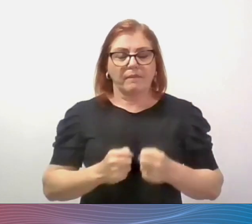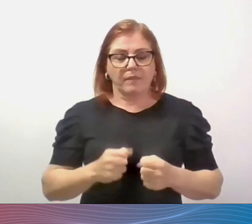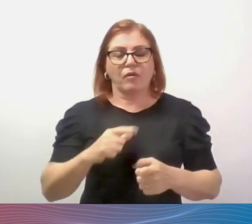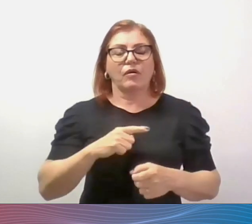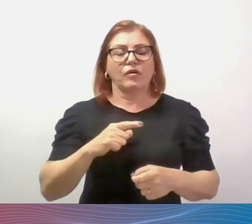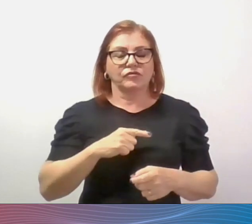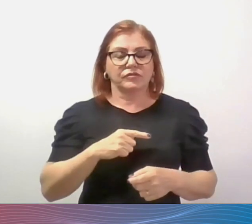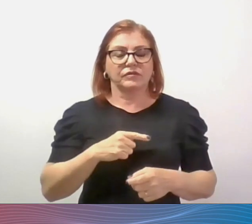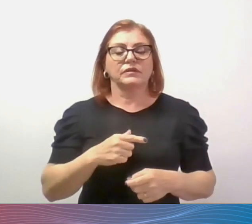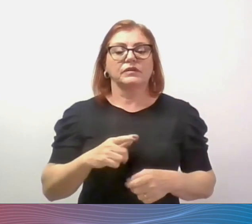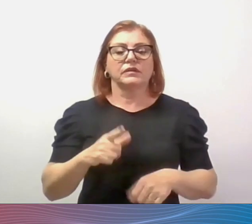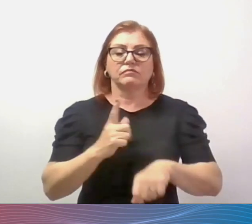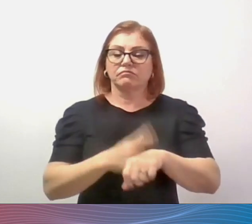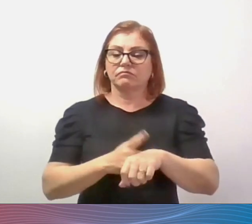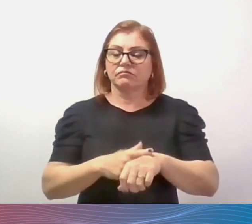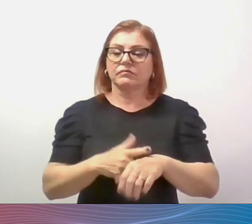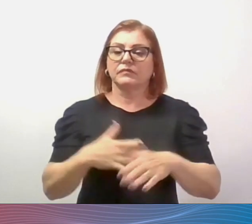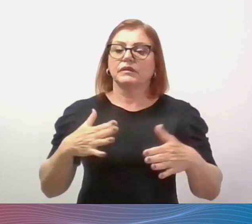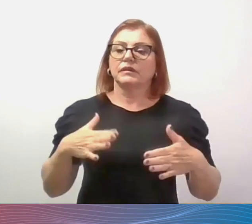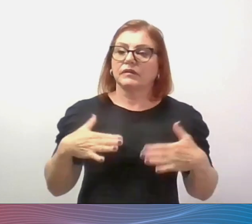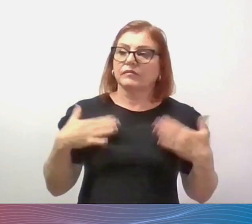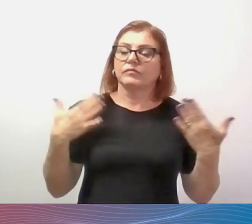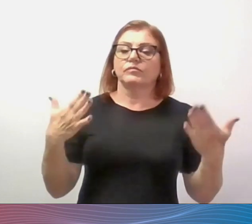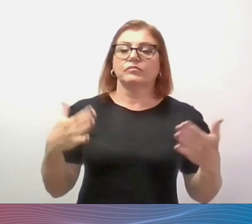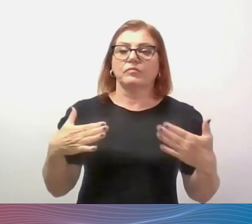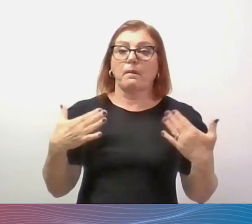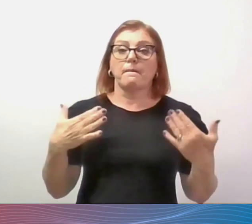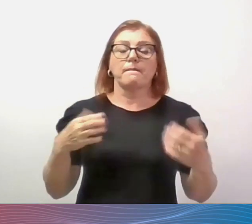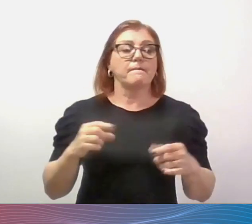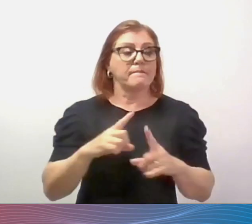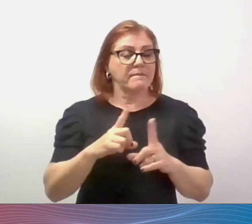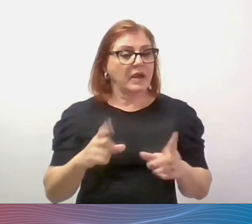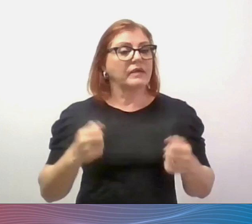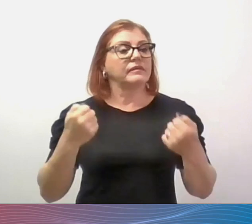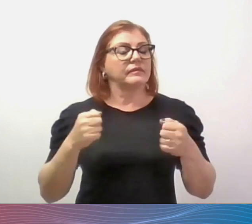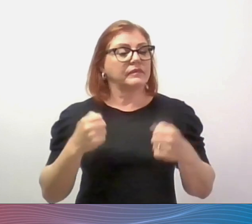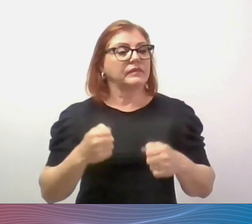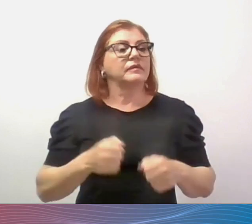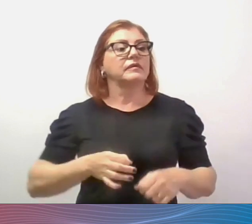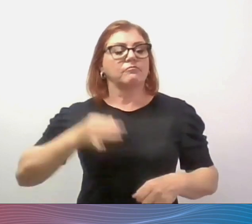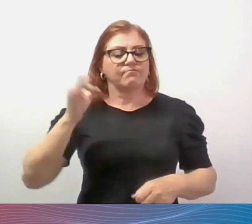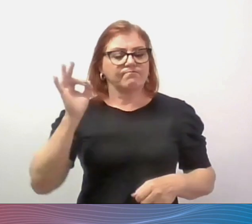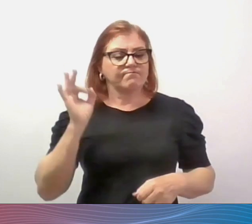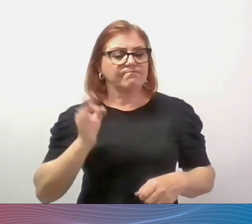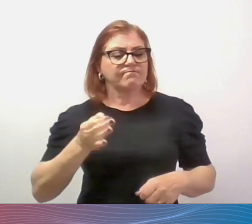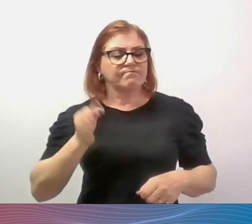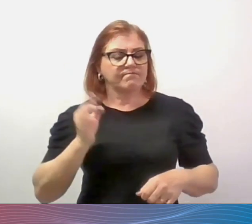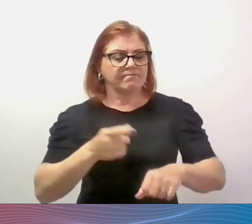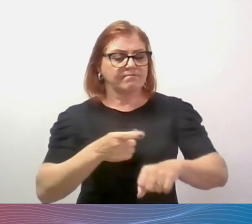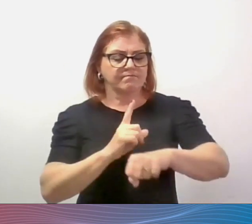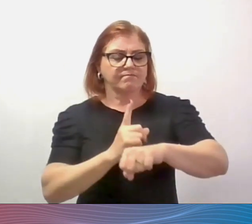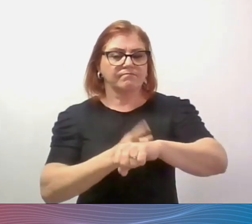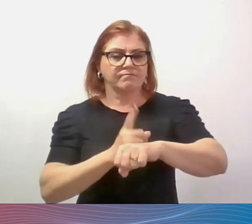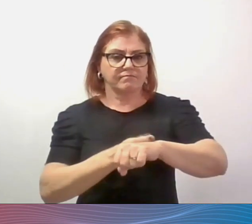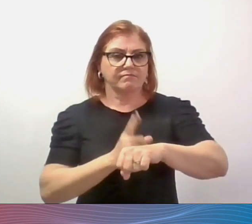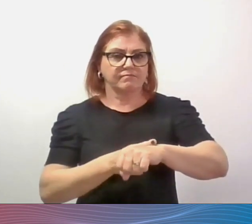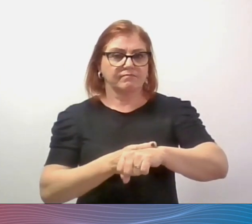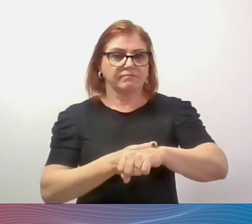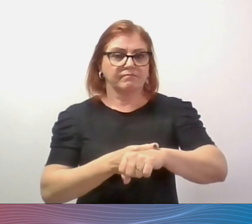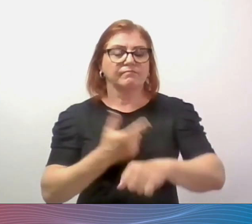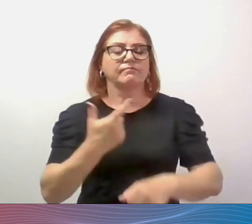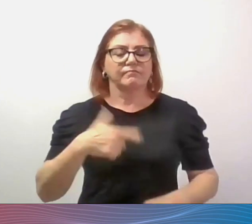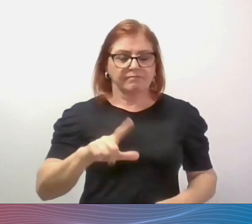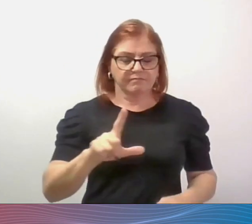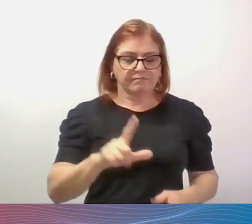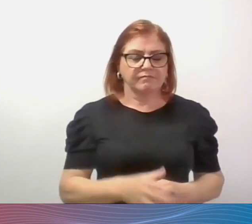of fun. Mas nunca na hora errada. But not never at the wrong time. Continuando. Let's continue. Sabei, pois,